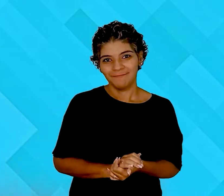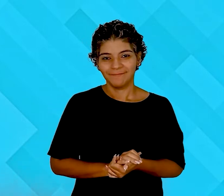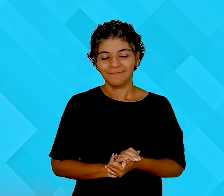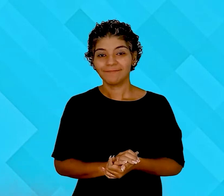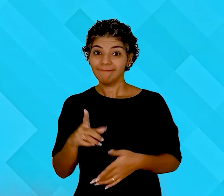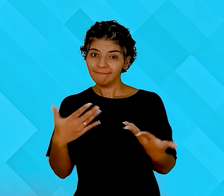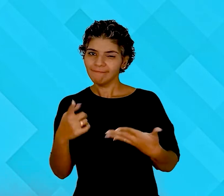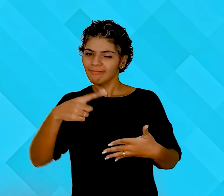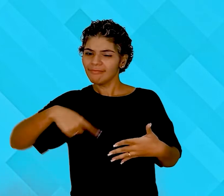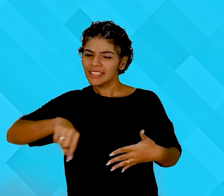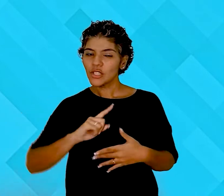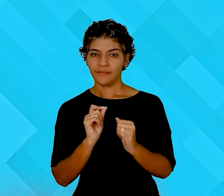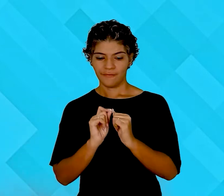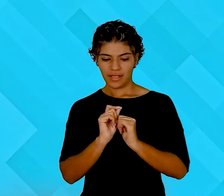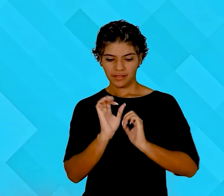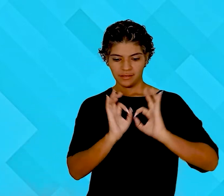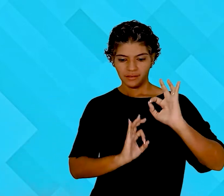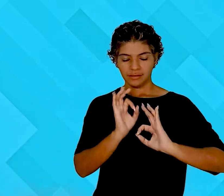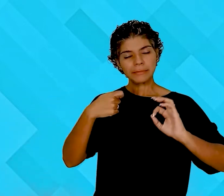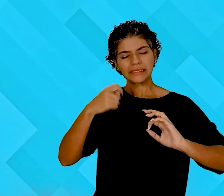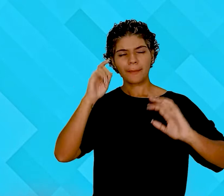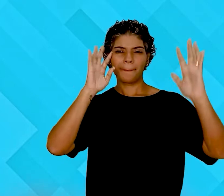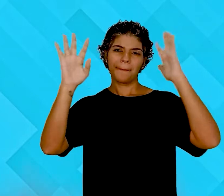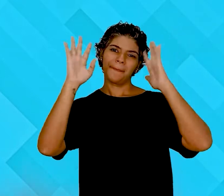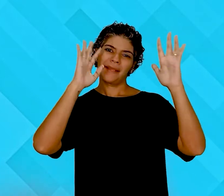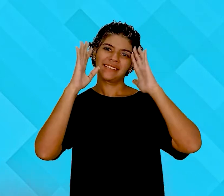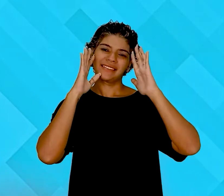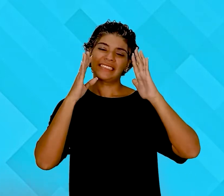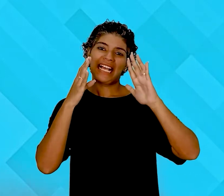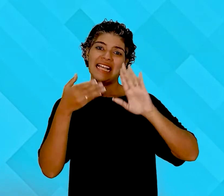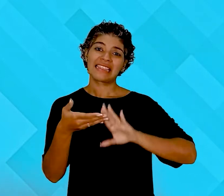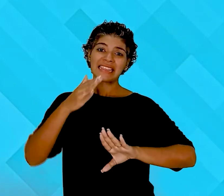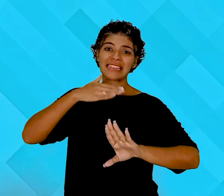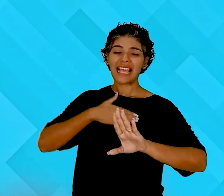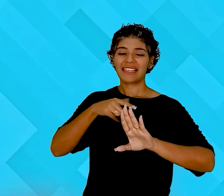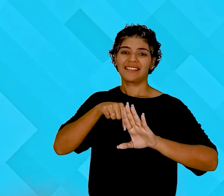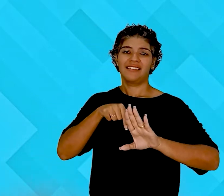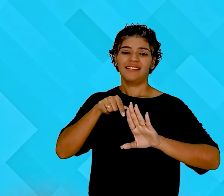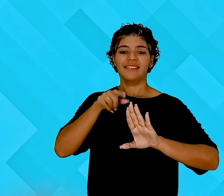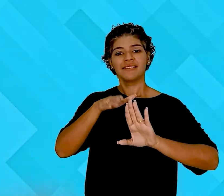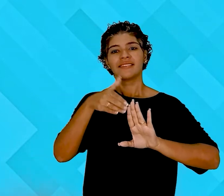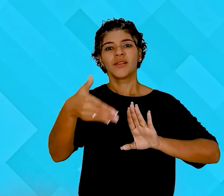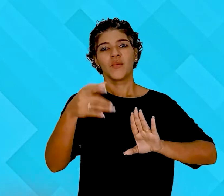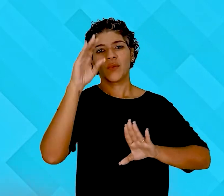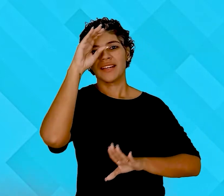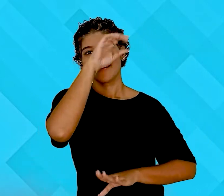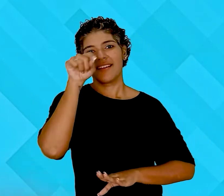decodificar essas lógicas, né? Entender quais são as oportunidades, quais são os desafios dessa história, mas de